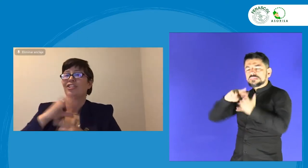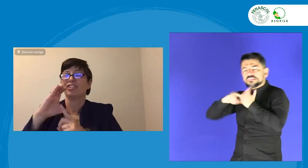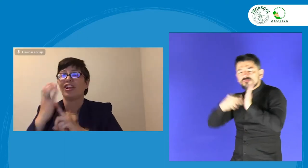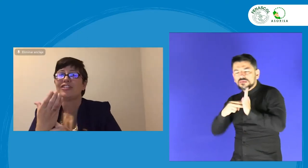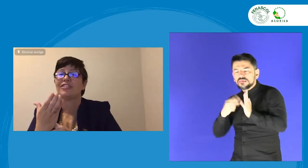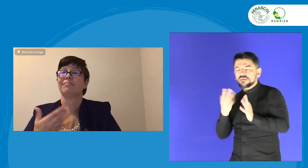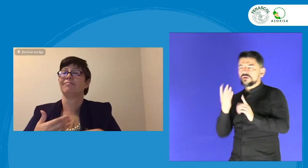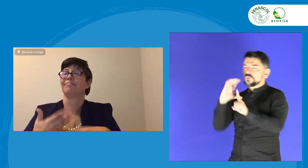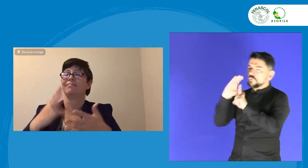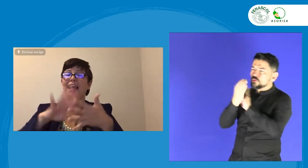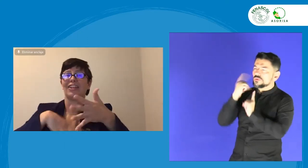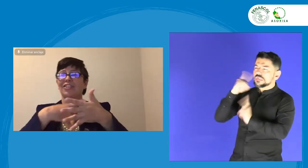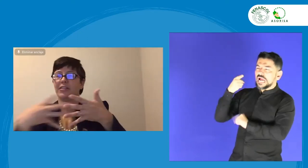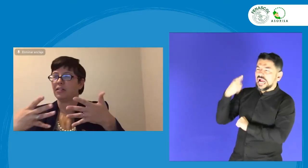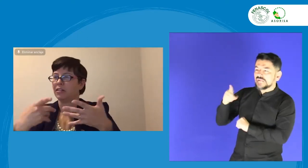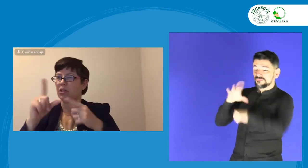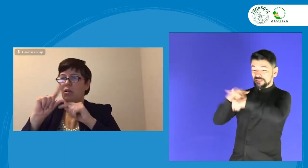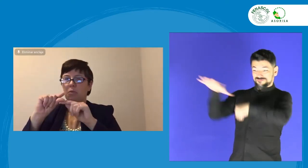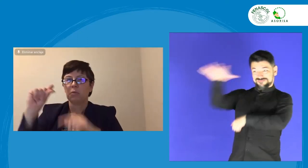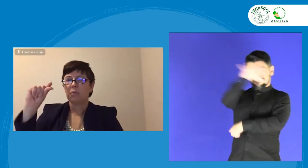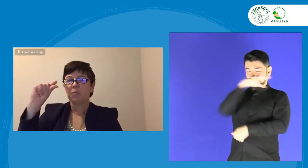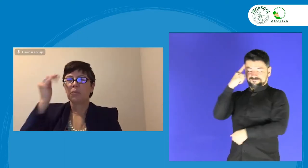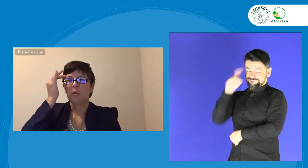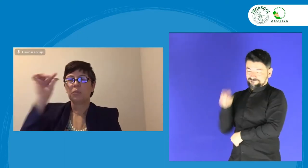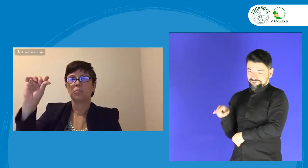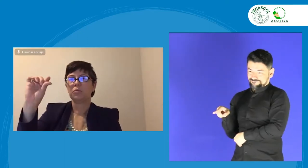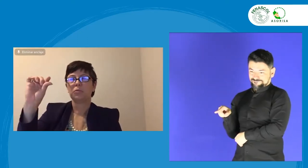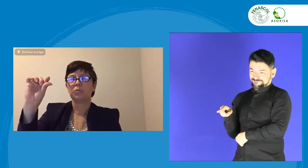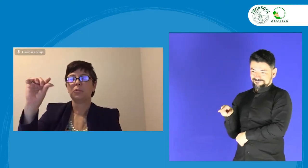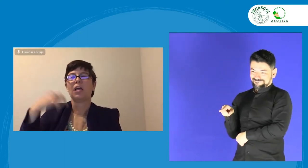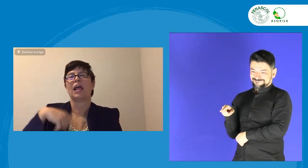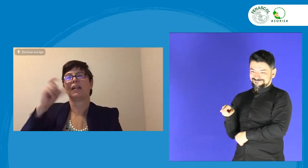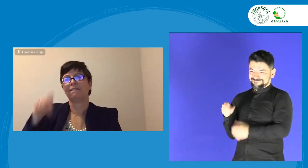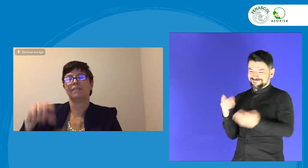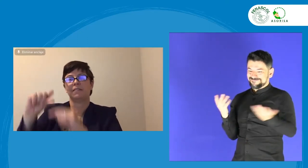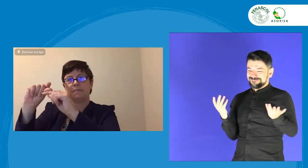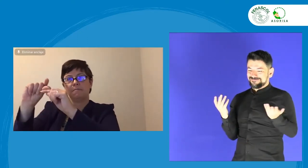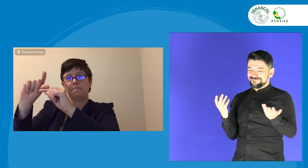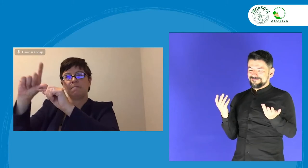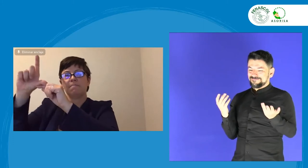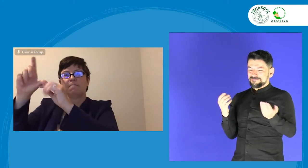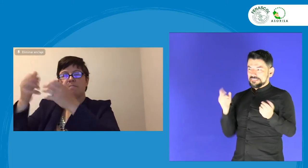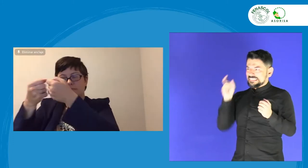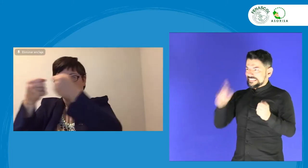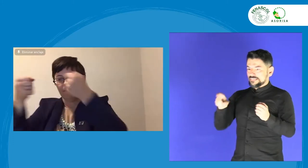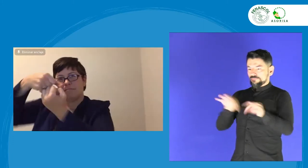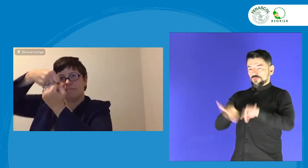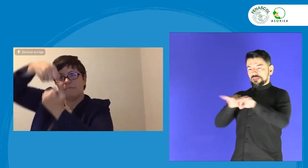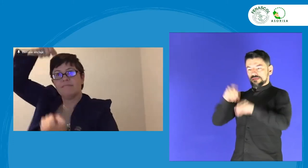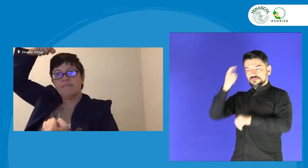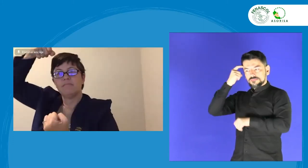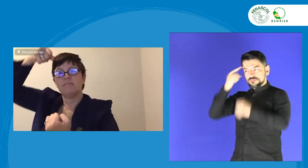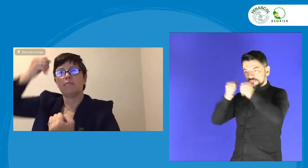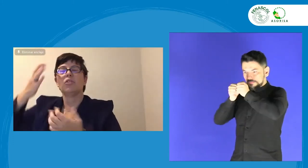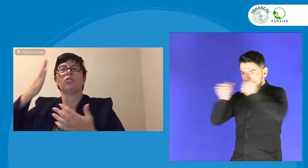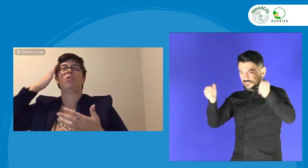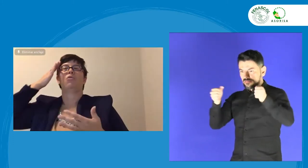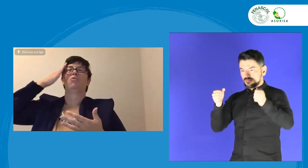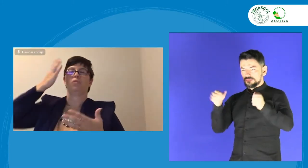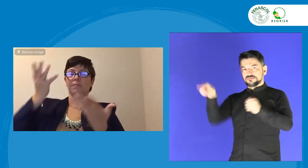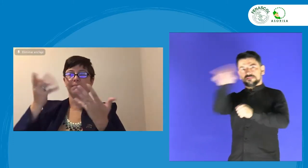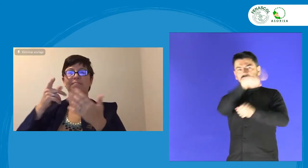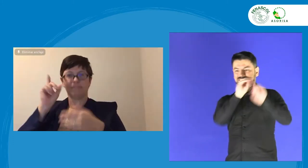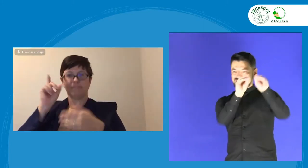sino que se vea que la persona sorda tiene su cultura, tiene su lengua. Muchos no tienen este aspecto y es